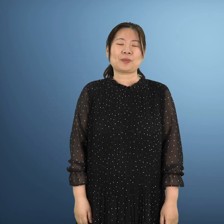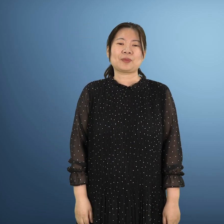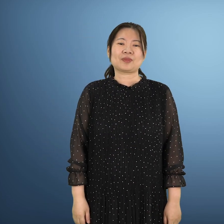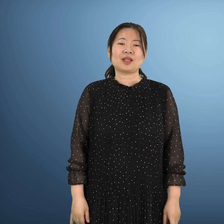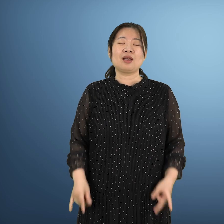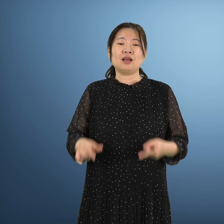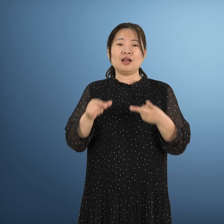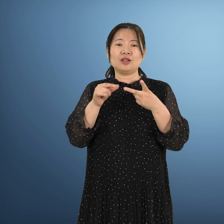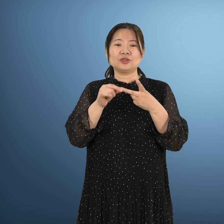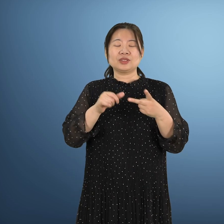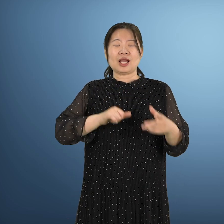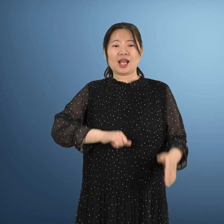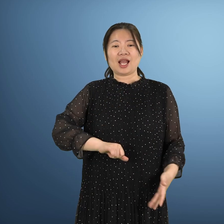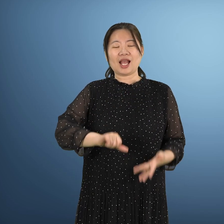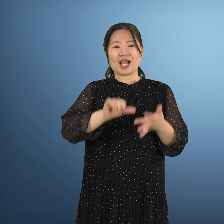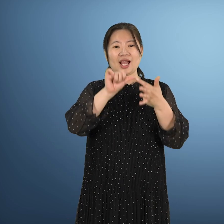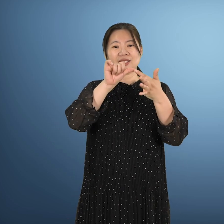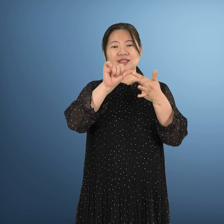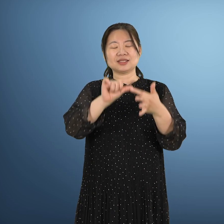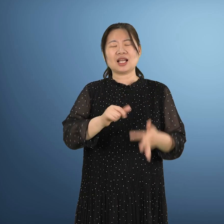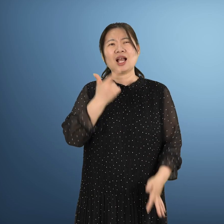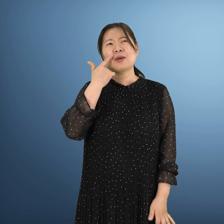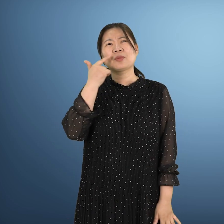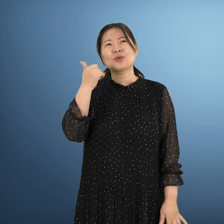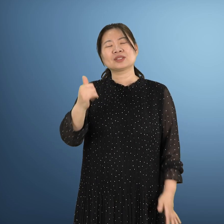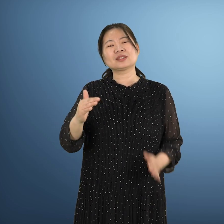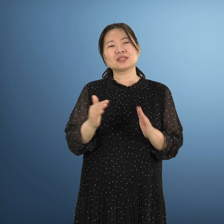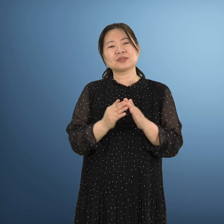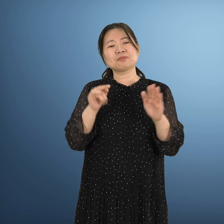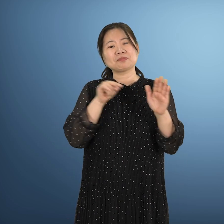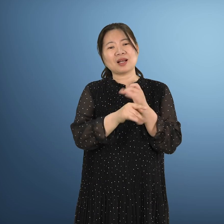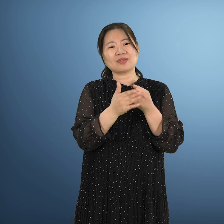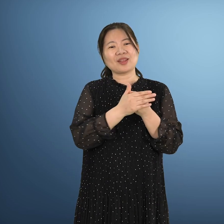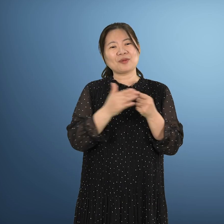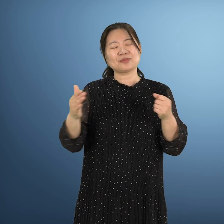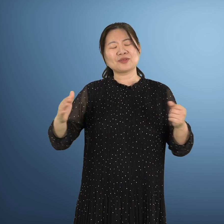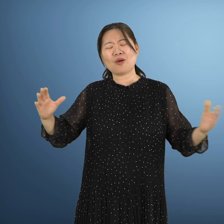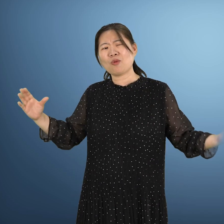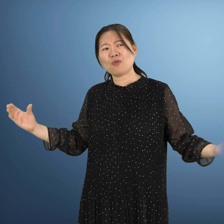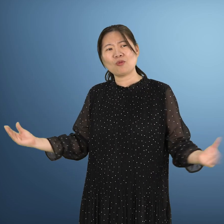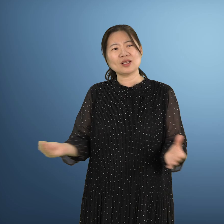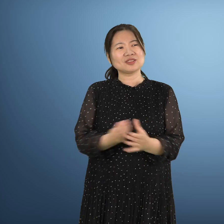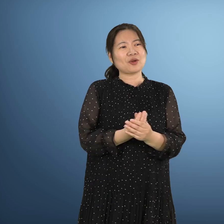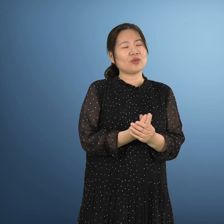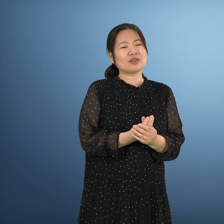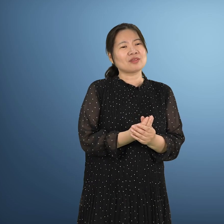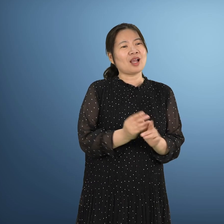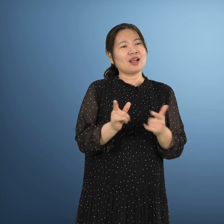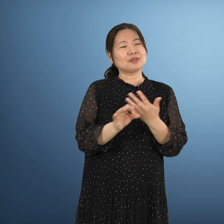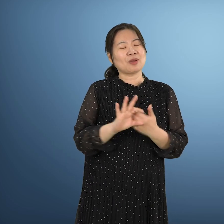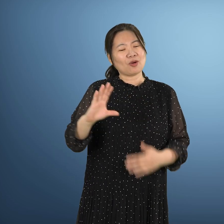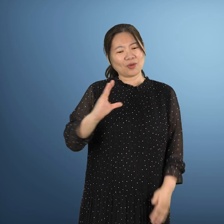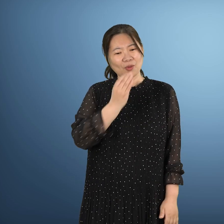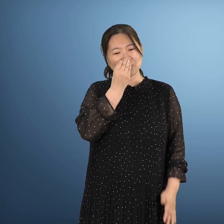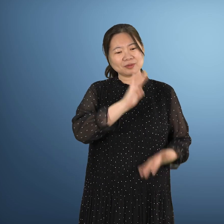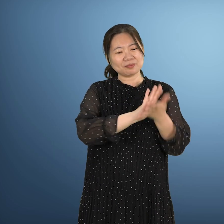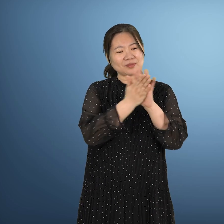둘째 아들이 아버지 집에 들어감으로써 완전해졌습니까?